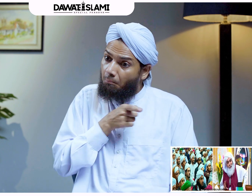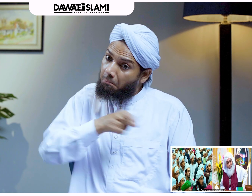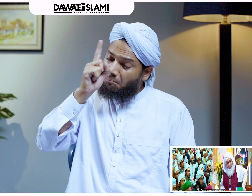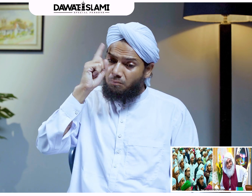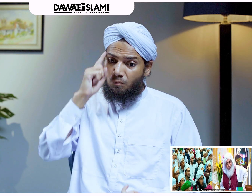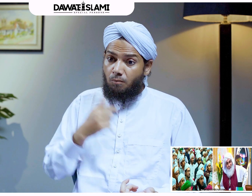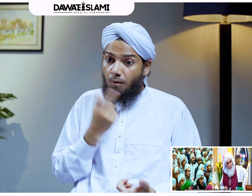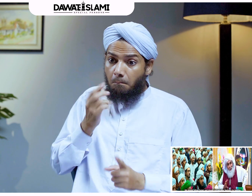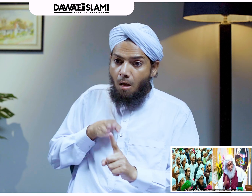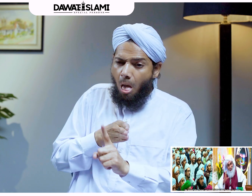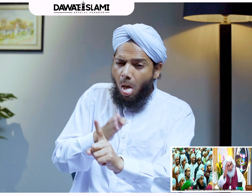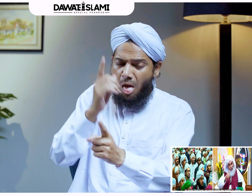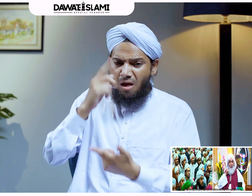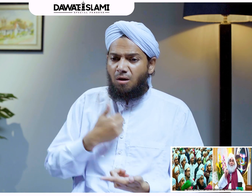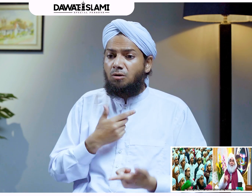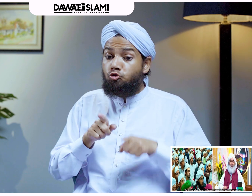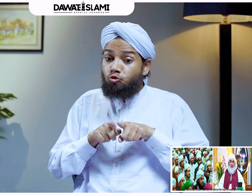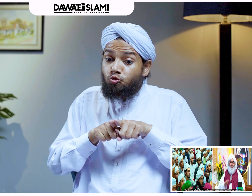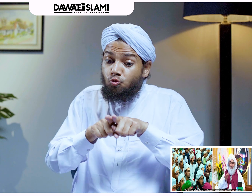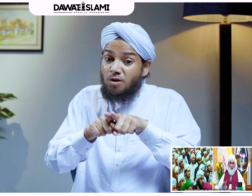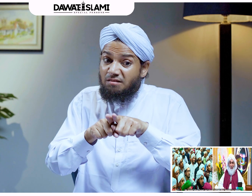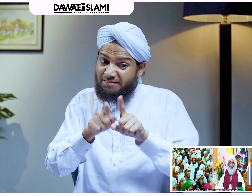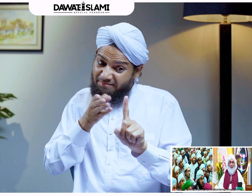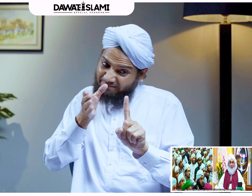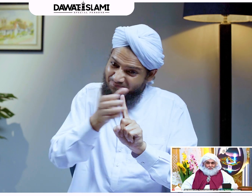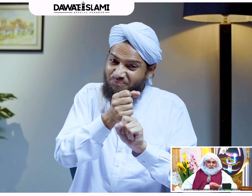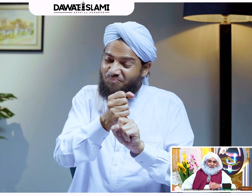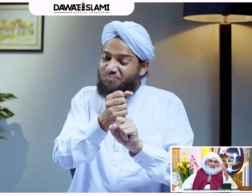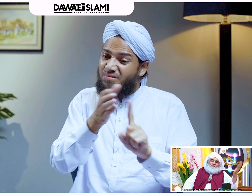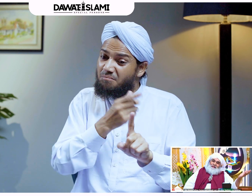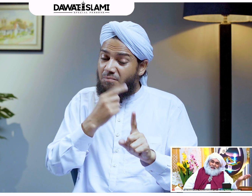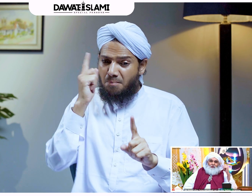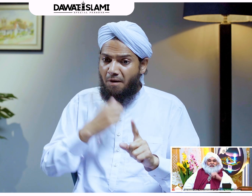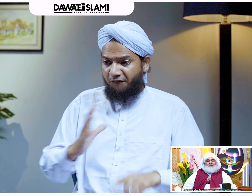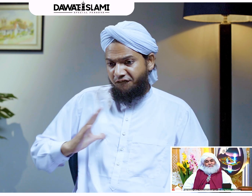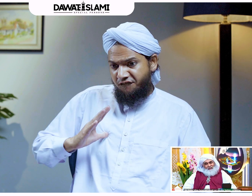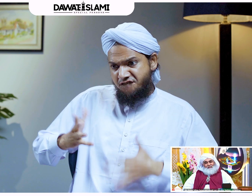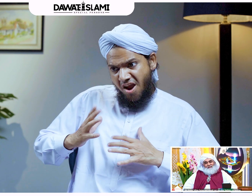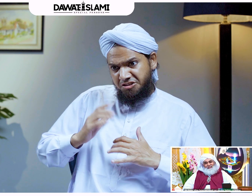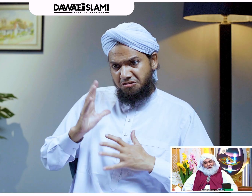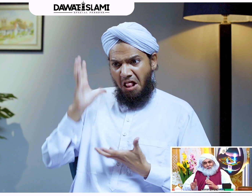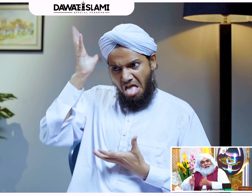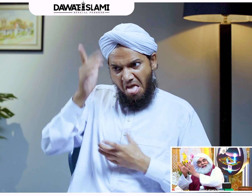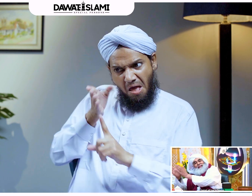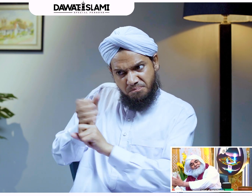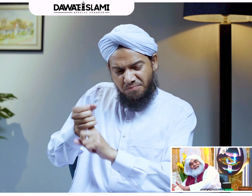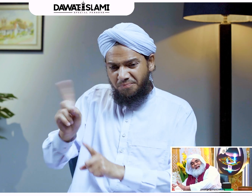پیچھے۔ سنت کے پیچھے ہمیں چلنا ہے، وہ فیشن کے پیچھے نہیں دوڑنا میرے بھائی۔ سنت جنت میں لے جائے